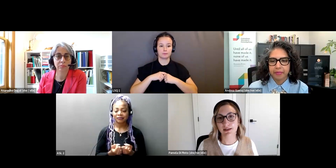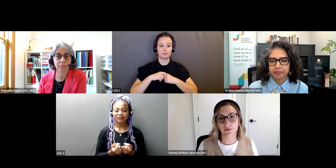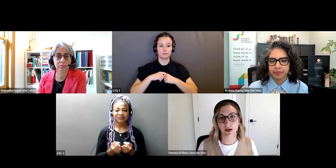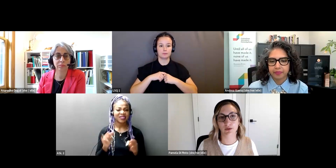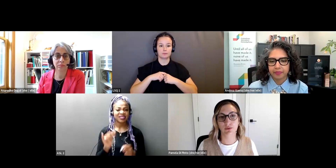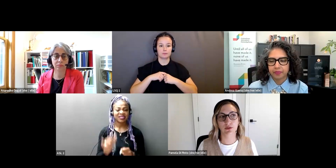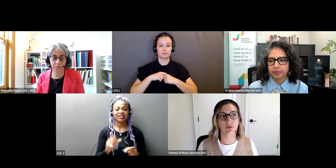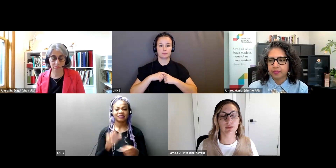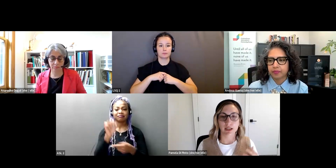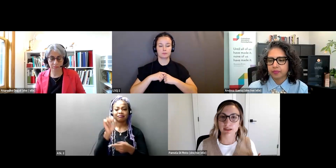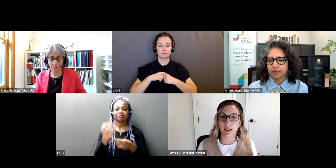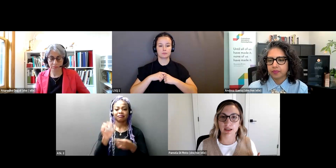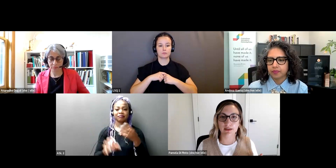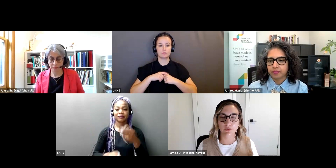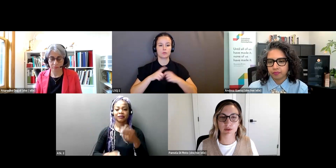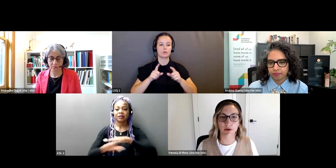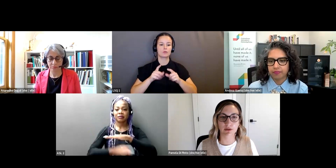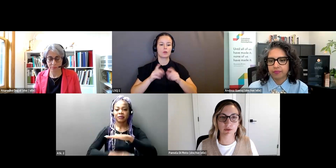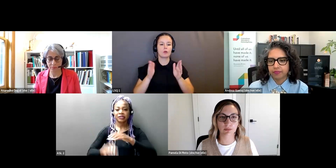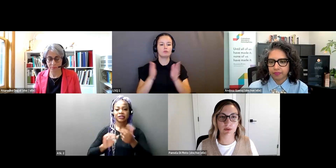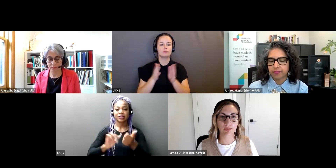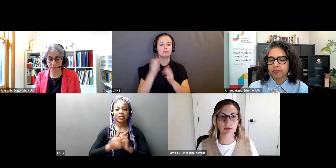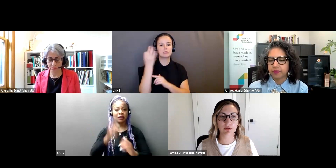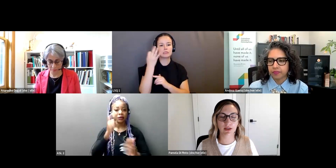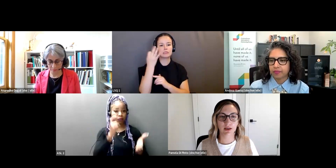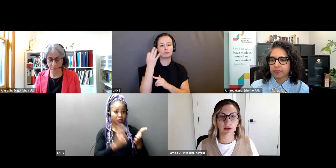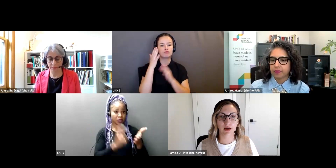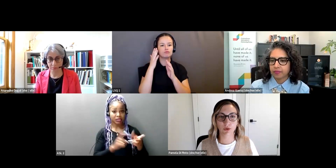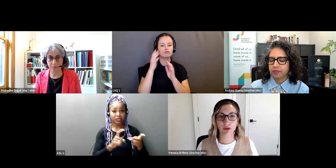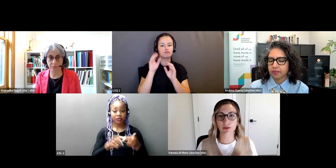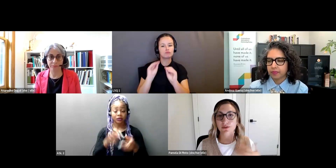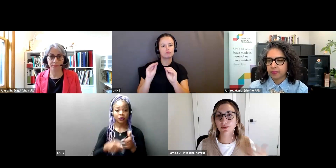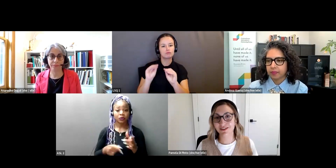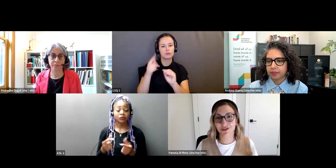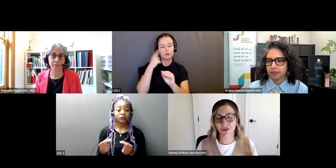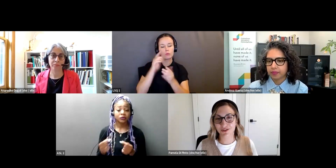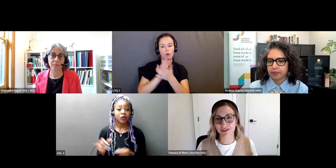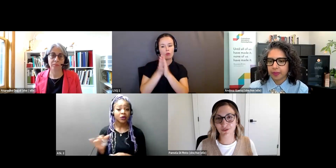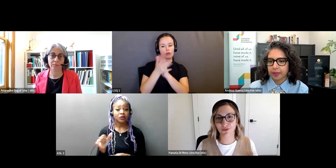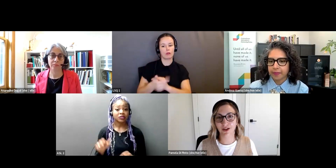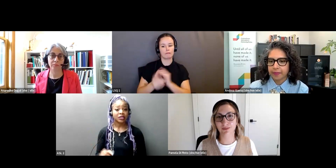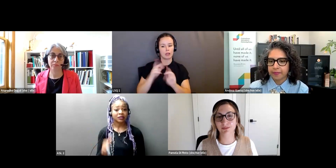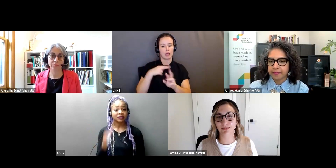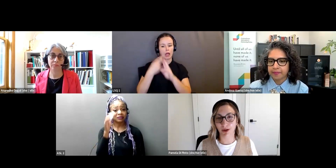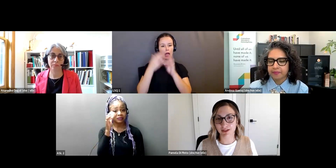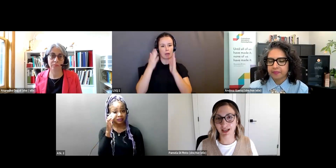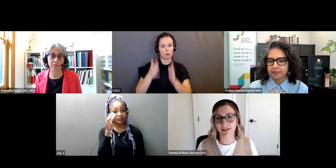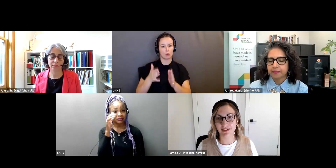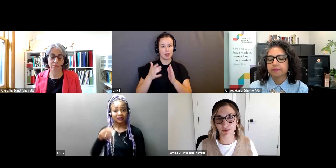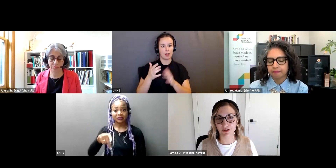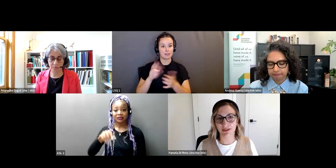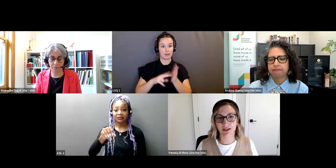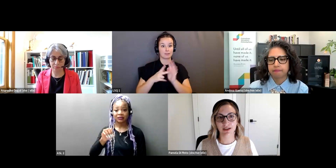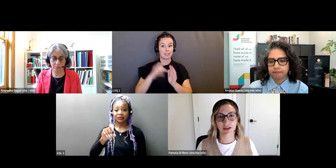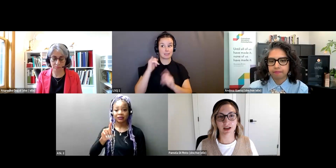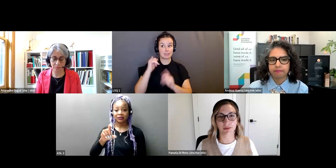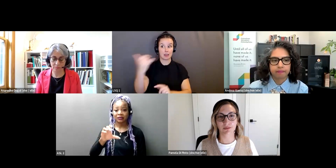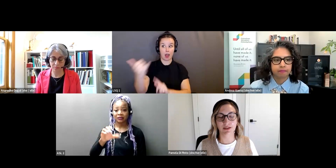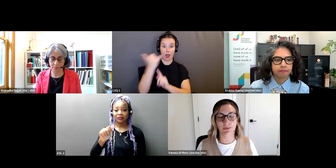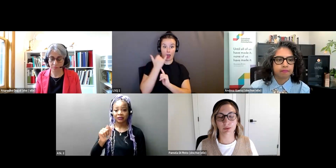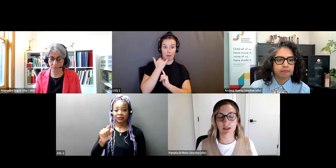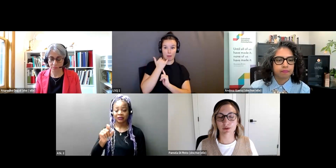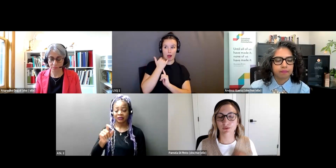accès à un mini cours pour être un répondant. Et cela vous permet de savoir comment répondre à ce signal à